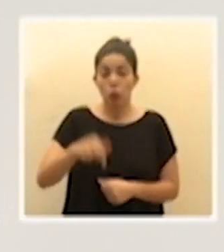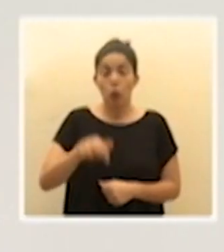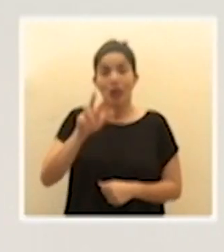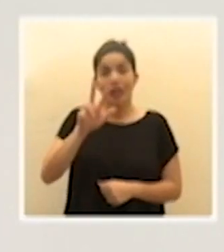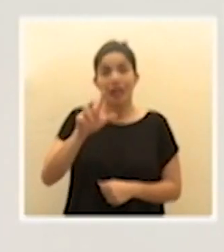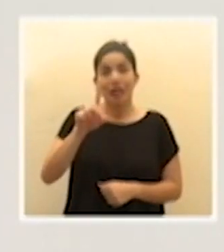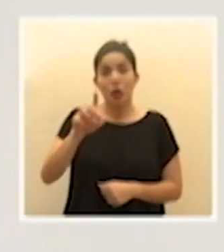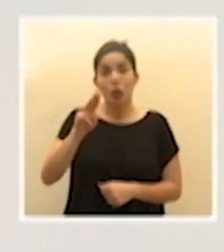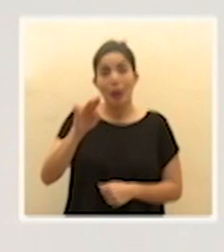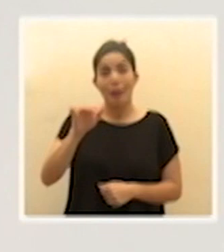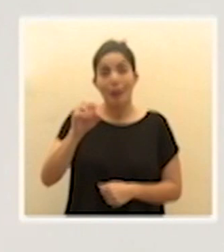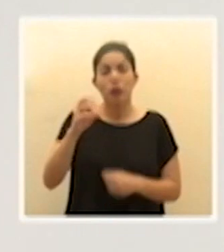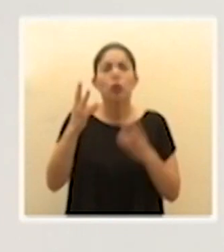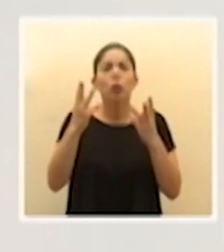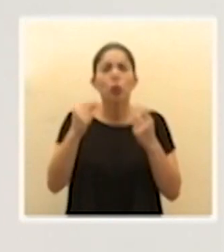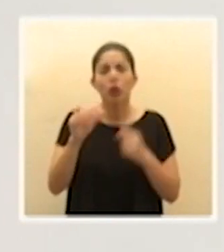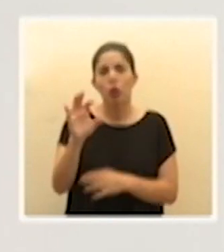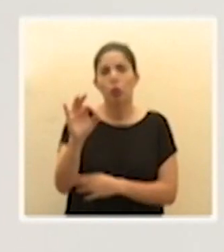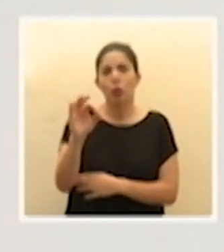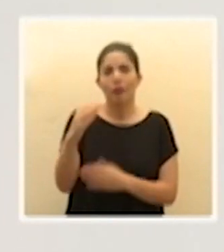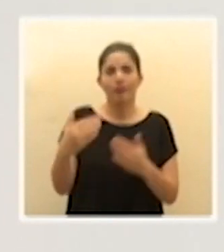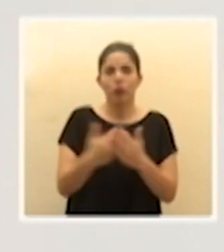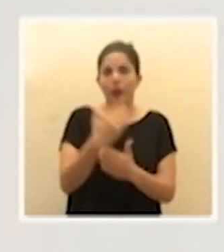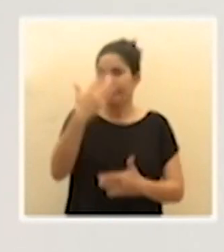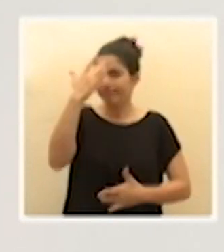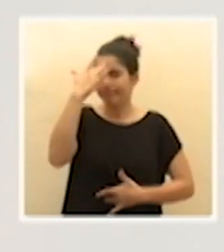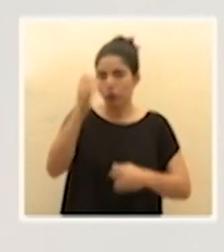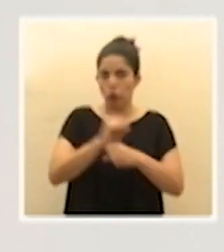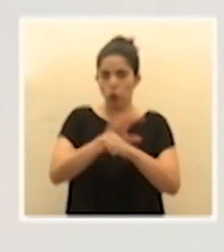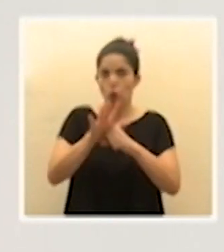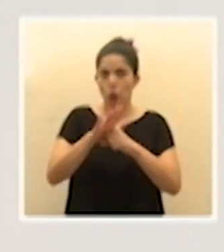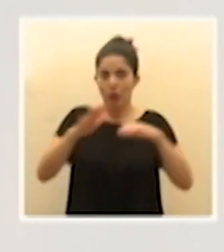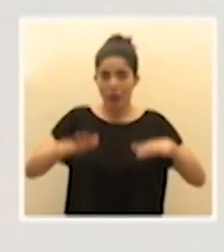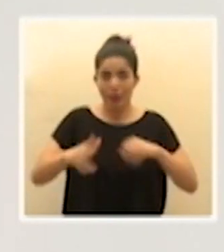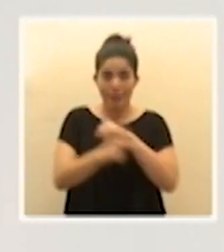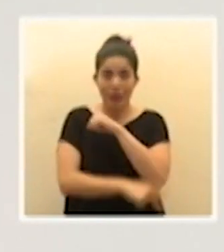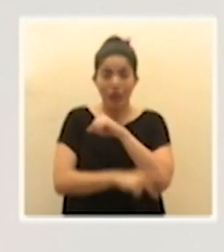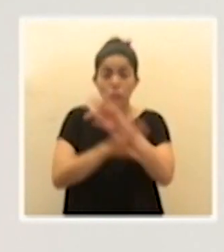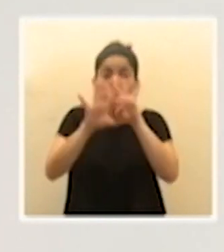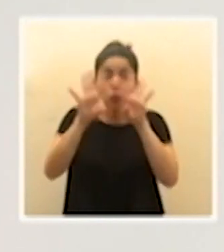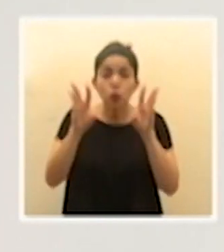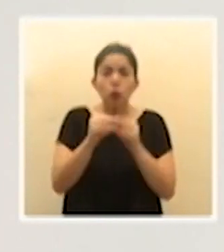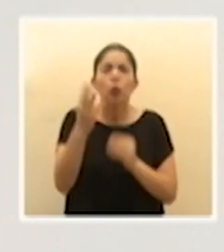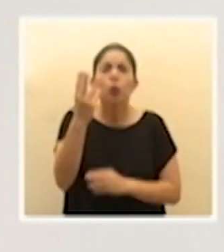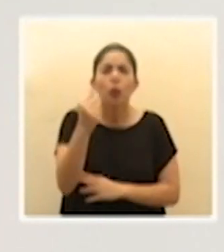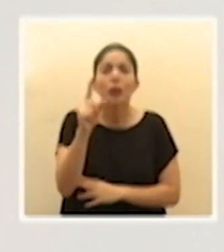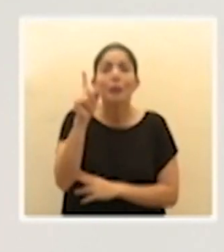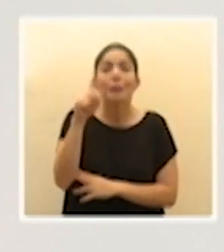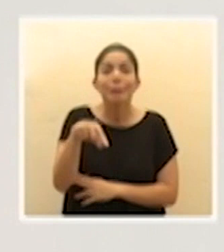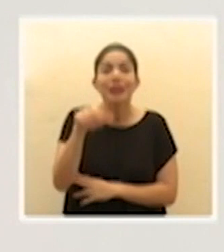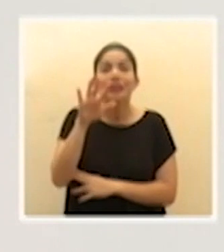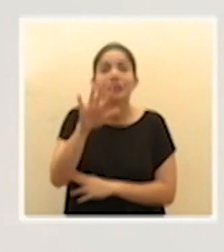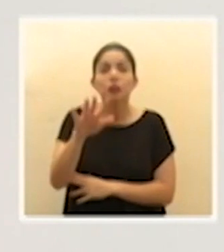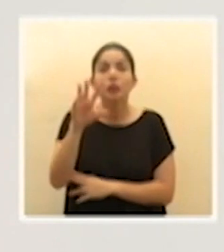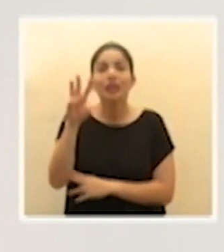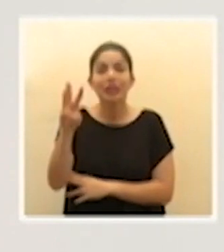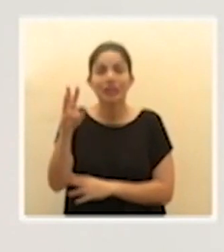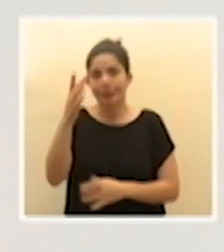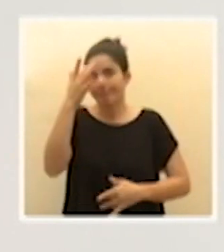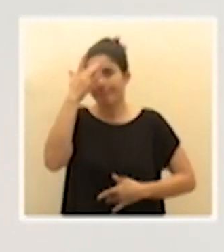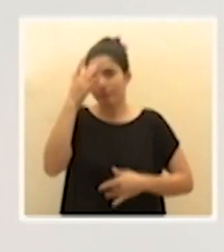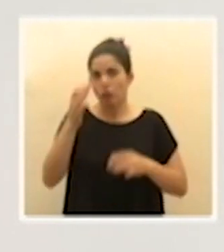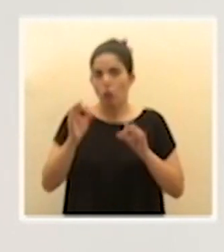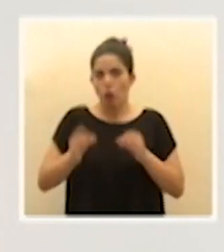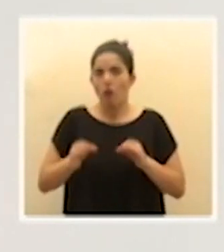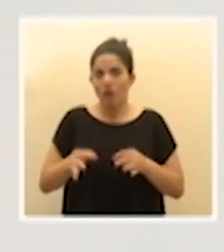de mayo, se registran 9 casos nuevos de COVID-19 en nuestro país para alcanzar un total de 1.056 casos confirmados. El